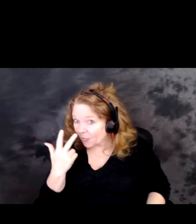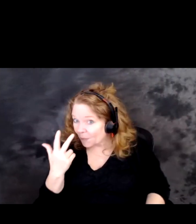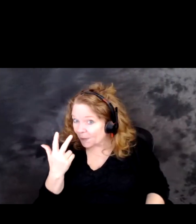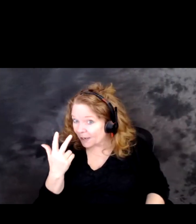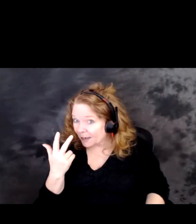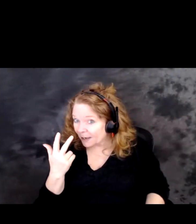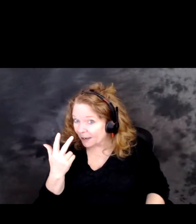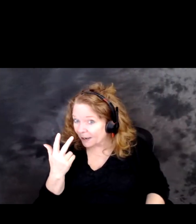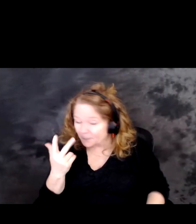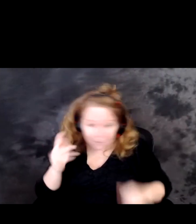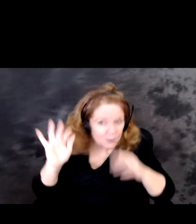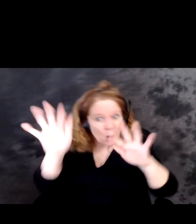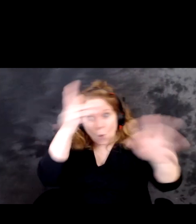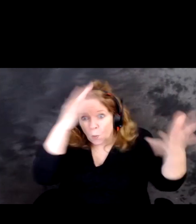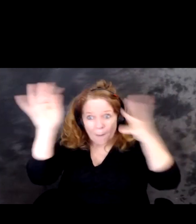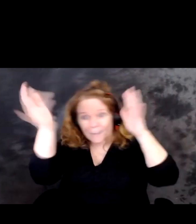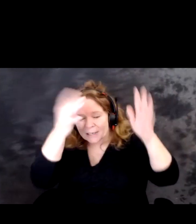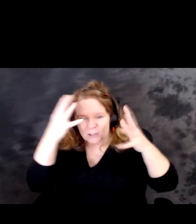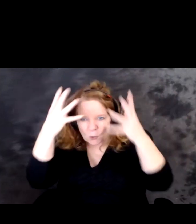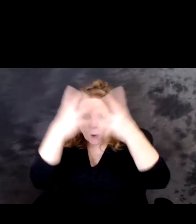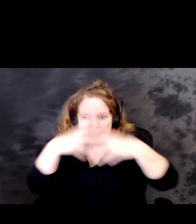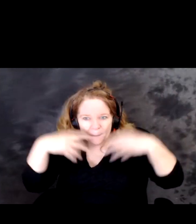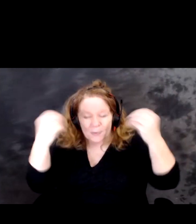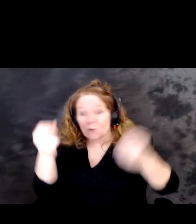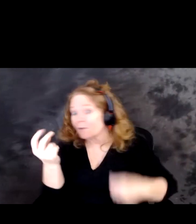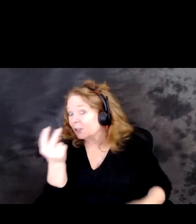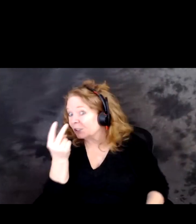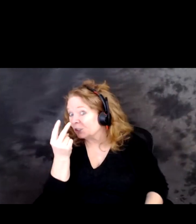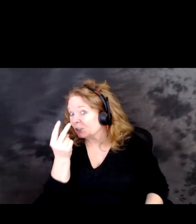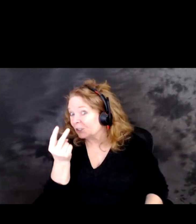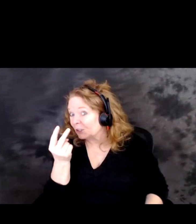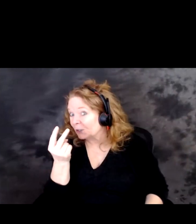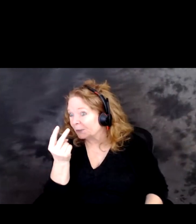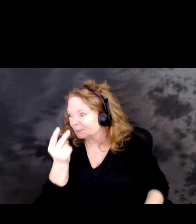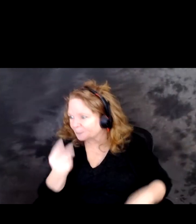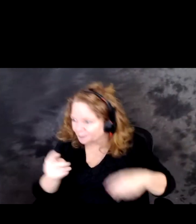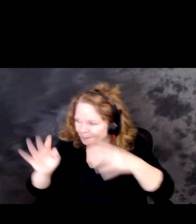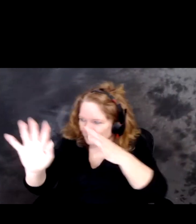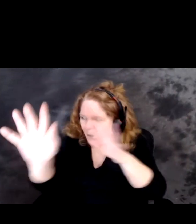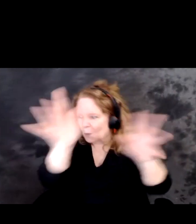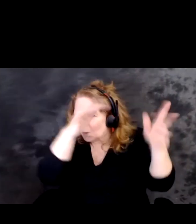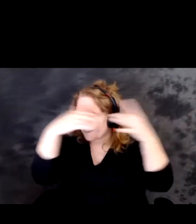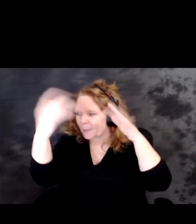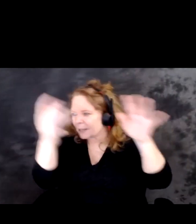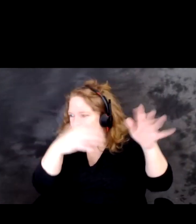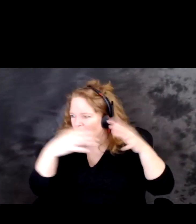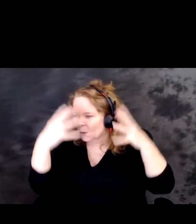tres, un whoopity do a las dos, y un whoopity do a las.